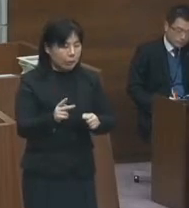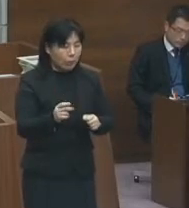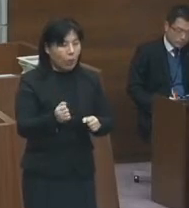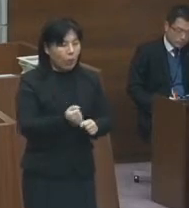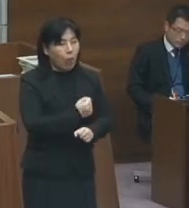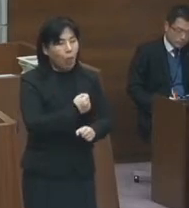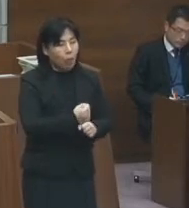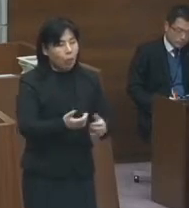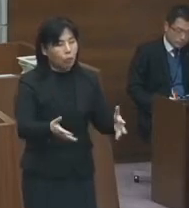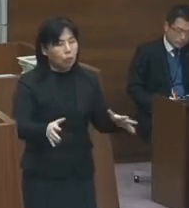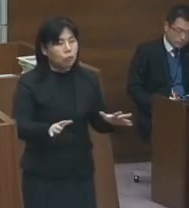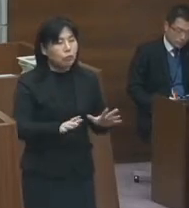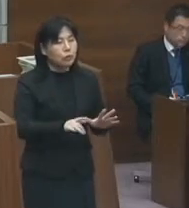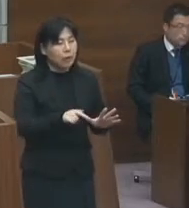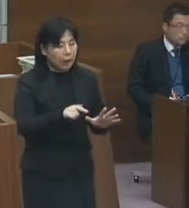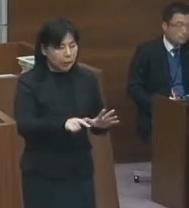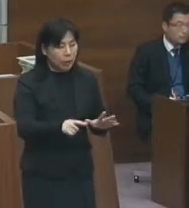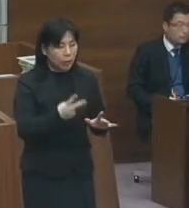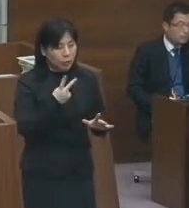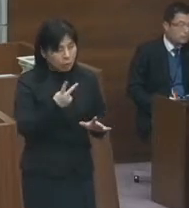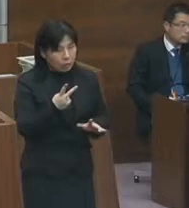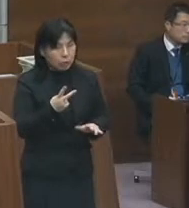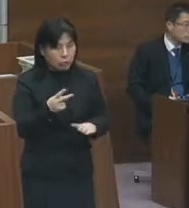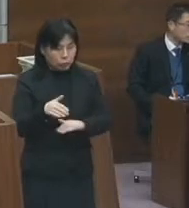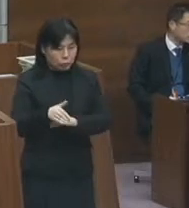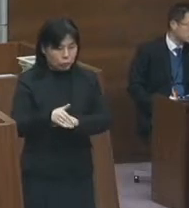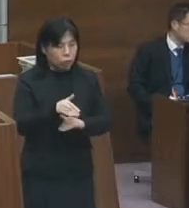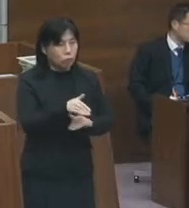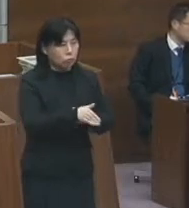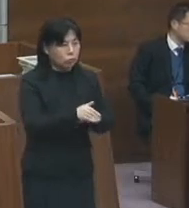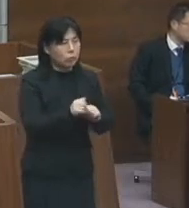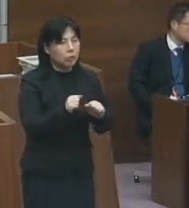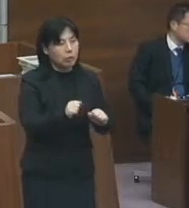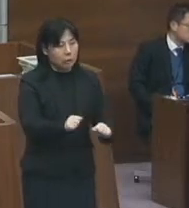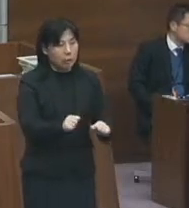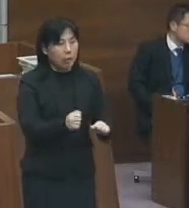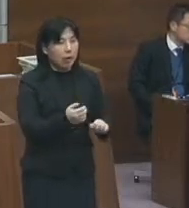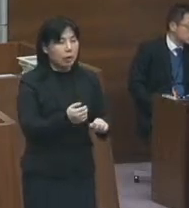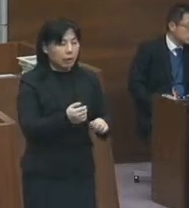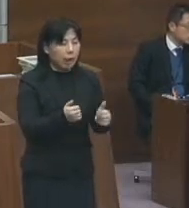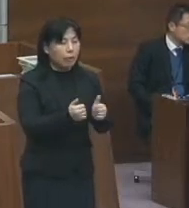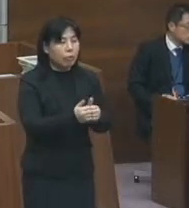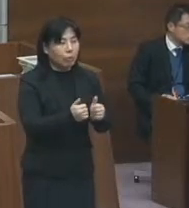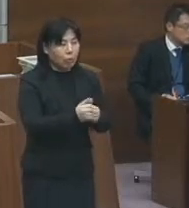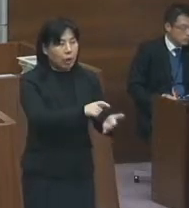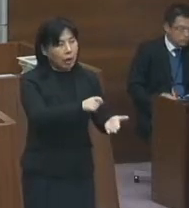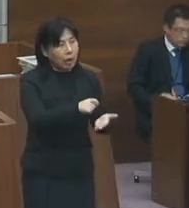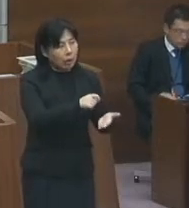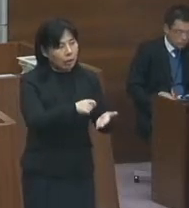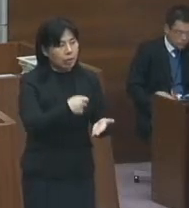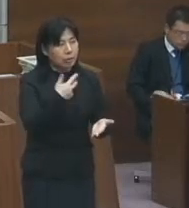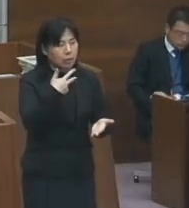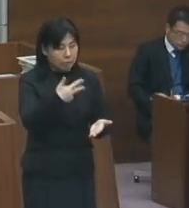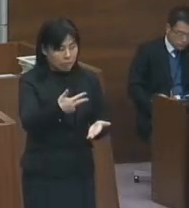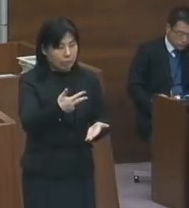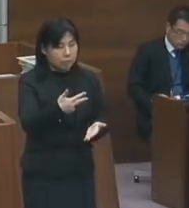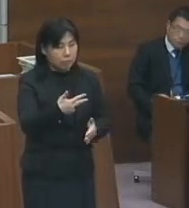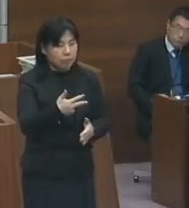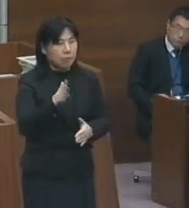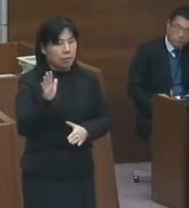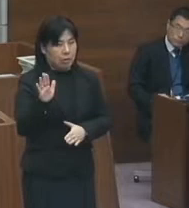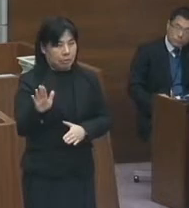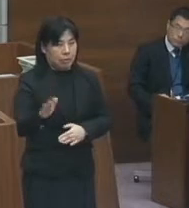合の2か所に設置しておりますけれども、内部公益通報も含めまして、これまで7件の相談を受け